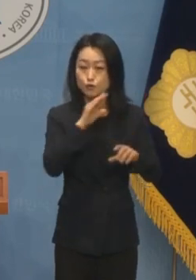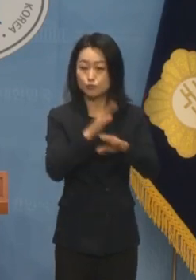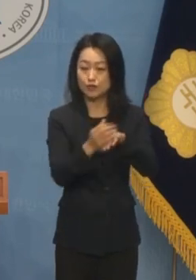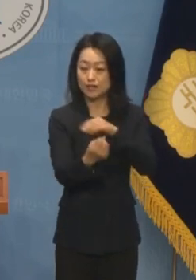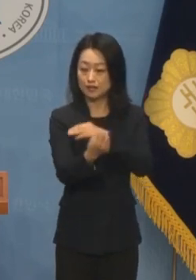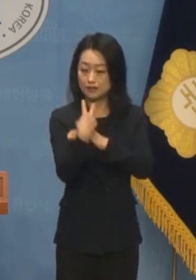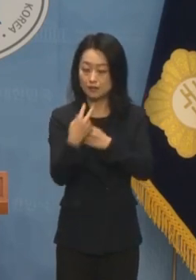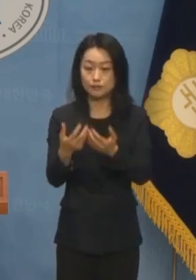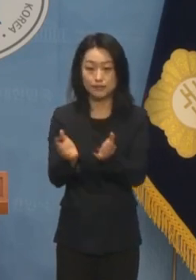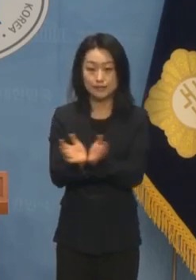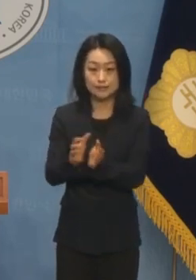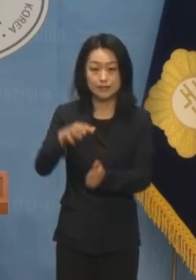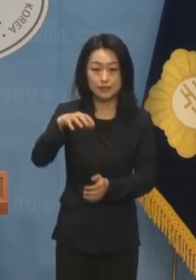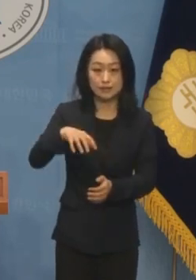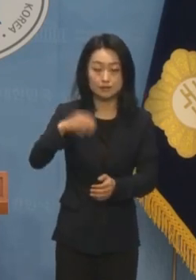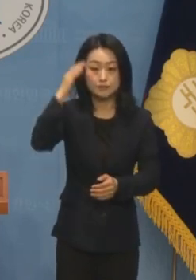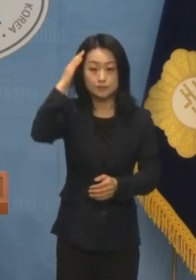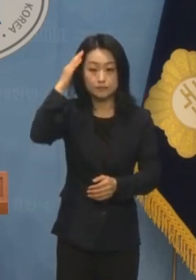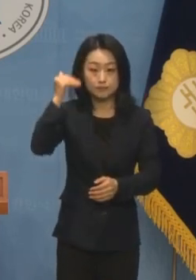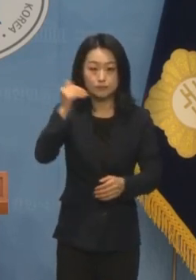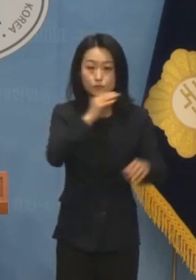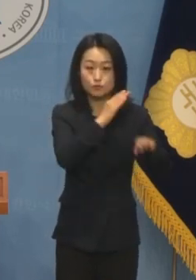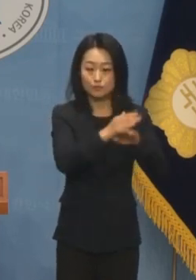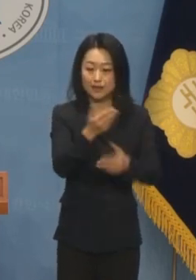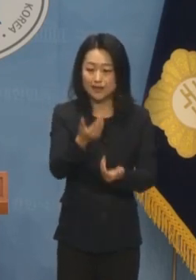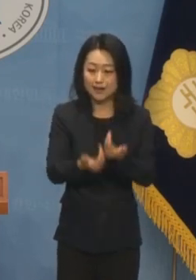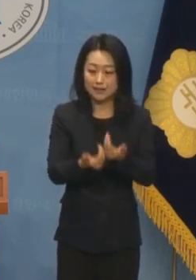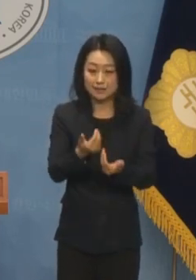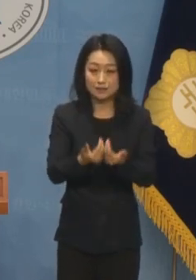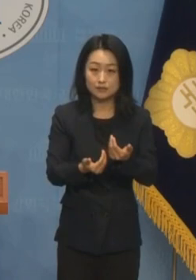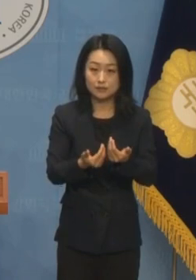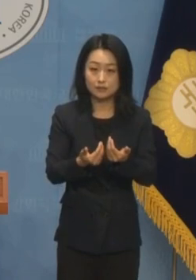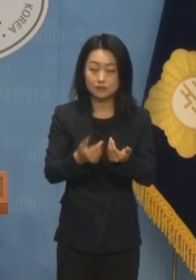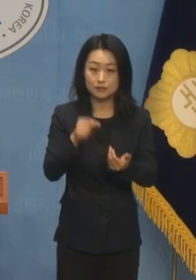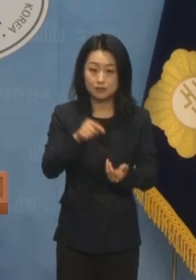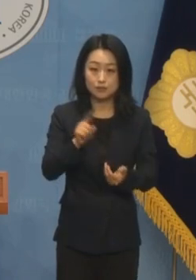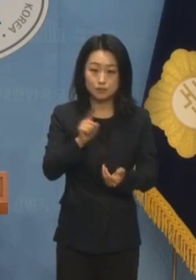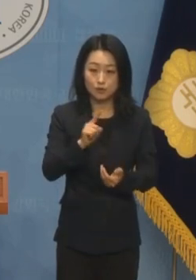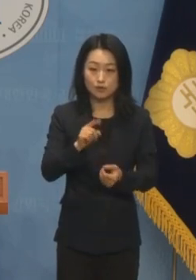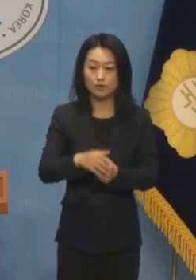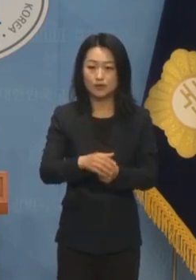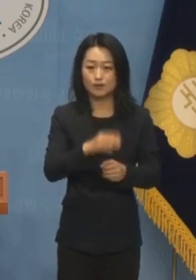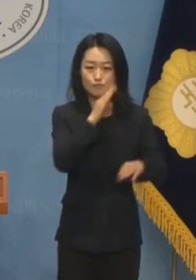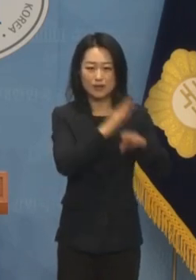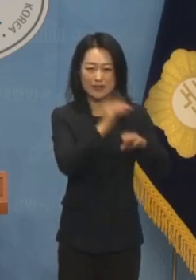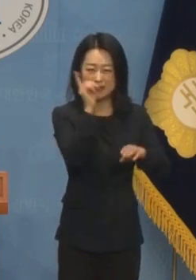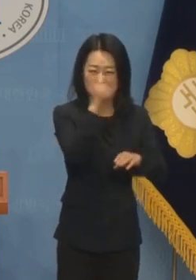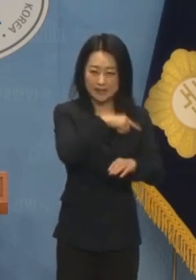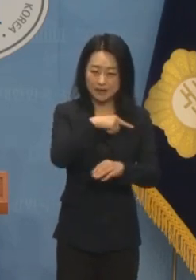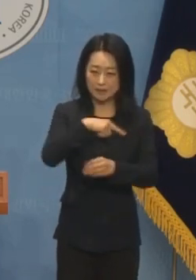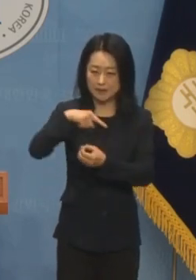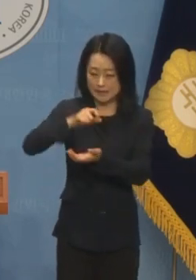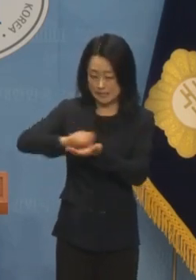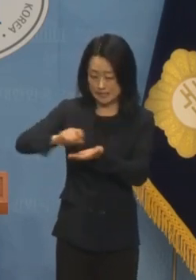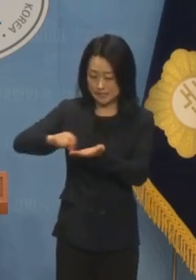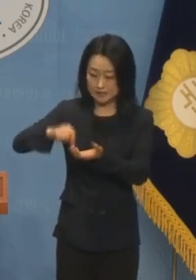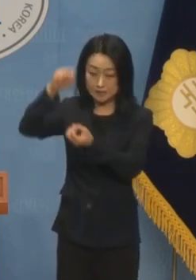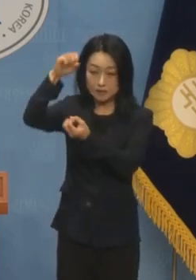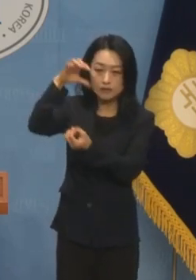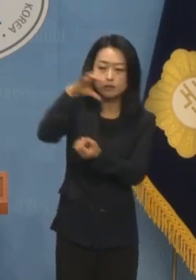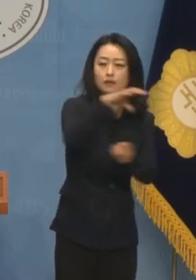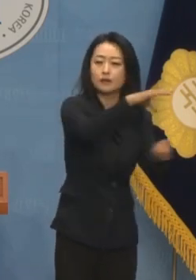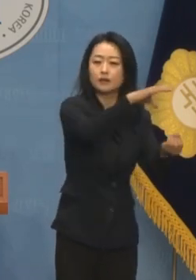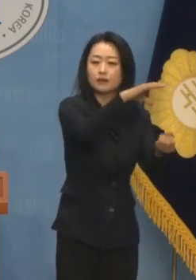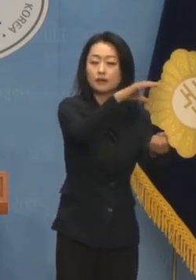단체는 남북 갈등의 상징과도 같은 대북 전단 발송을 재추진하는 등 남북